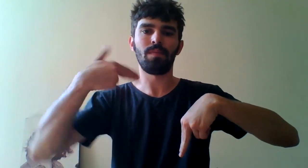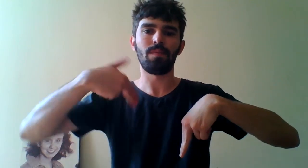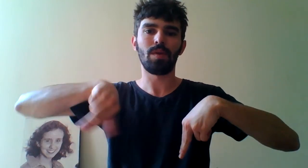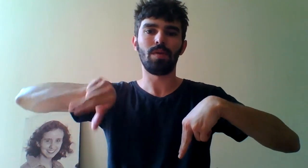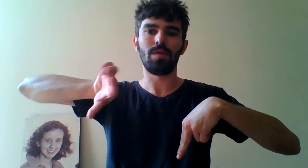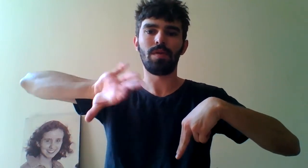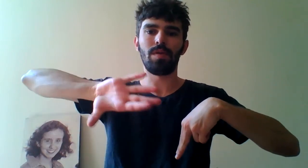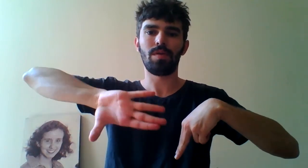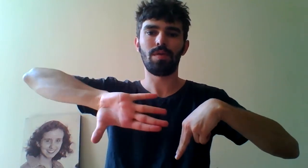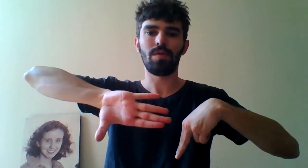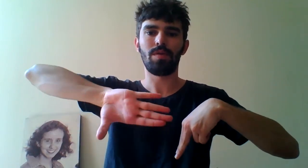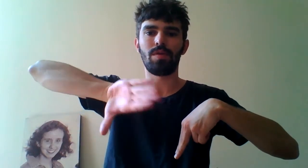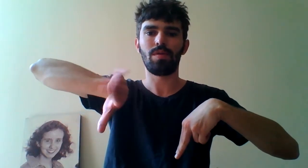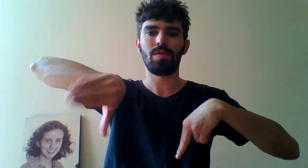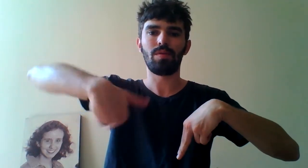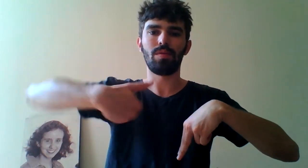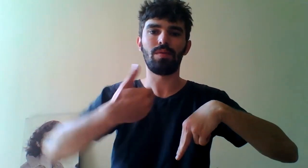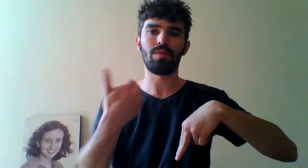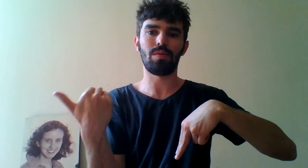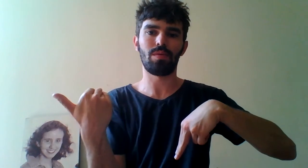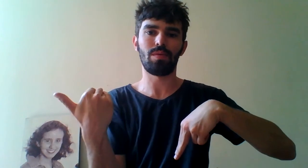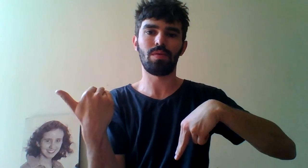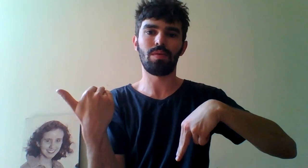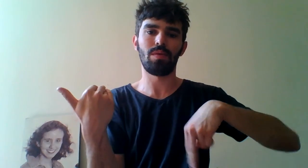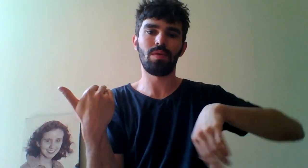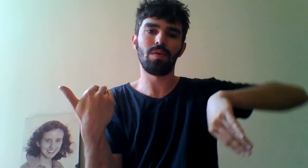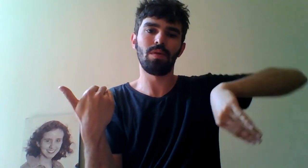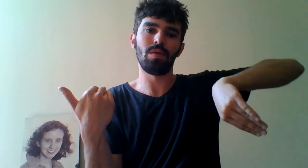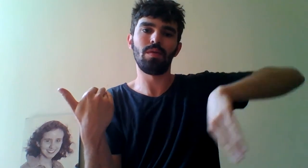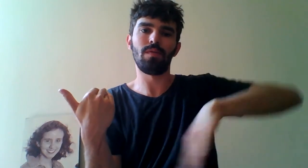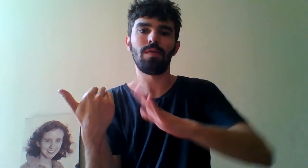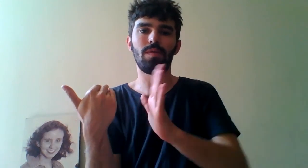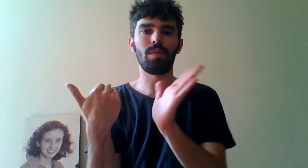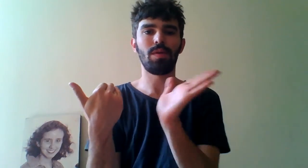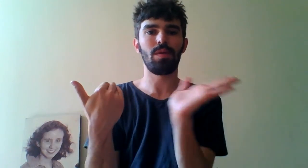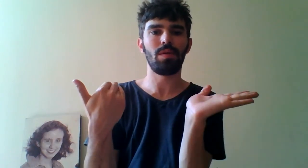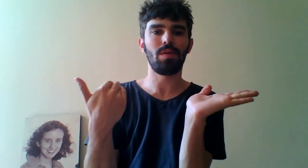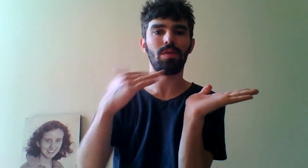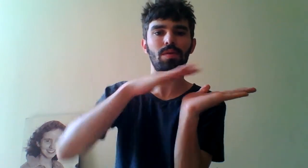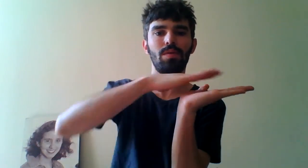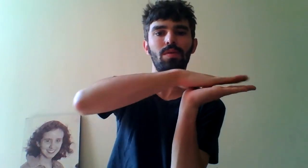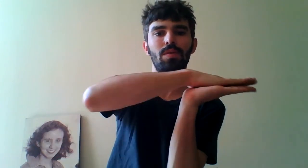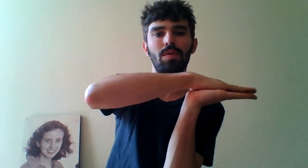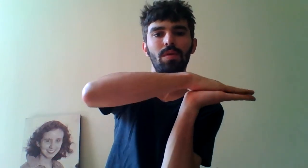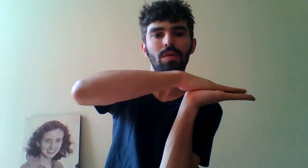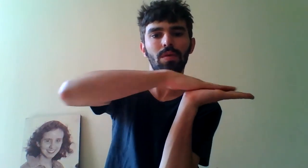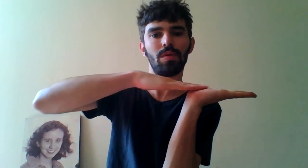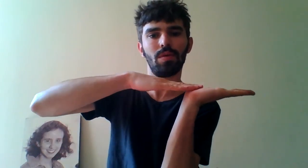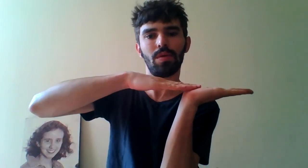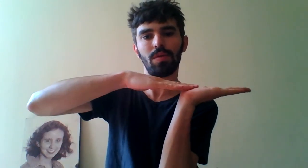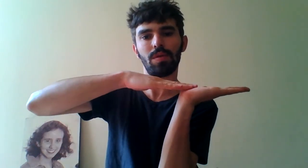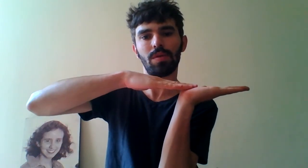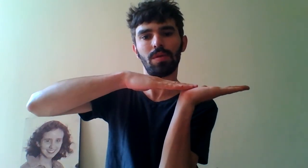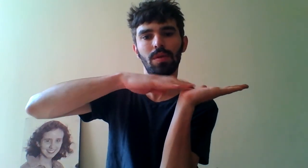Horizonte azul Horizonte Verdeiro Luzes a